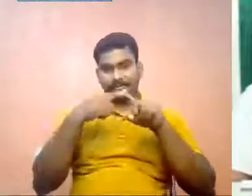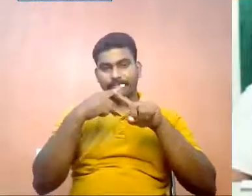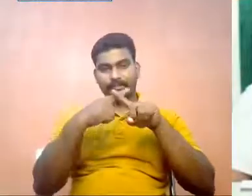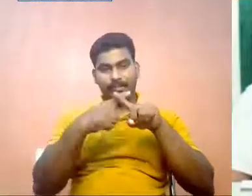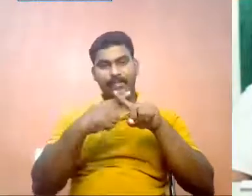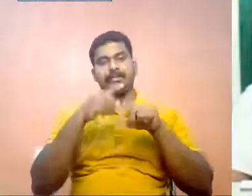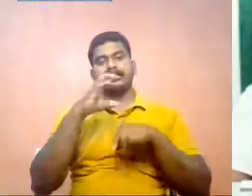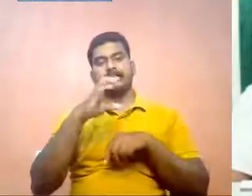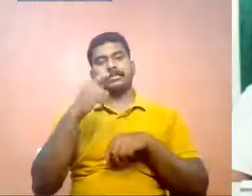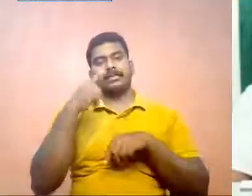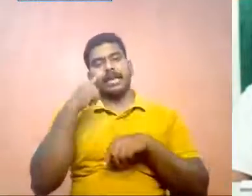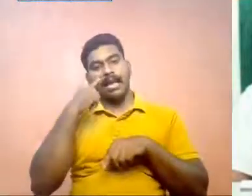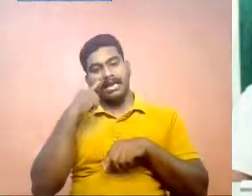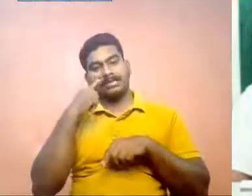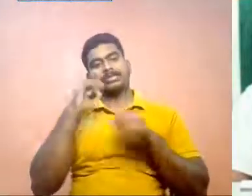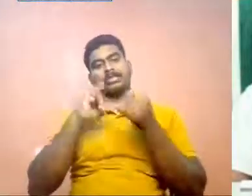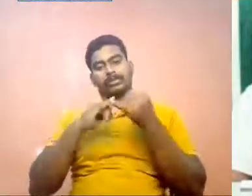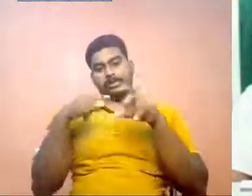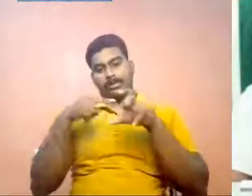ആവശ്യമായത്ര സ്ഥലം